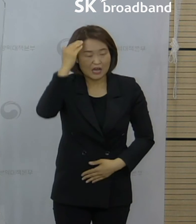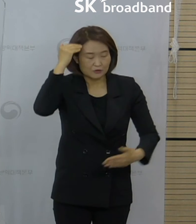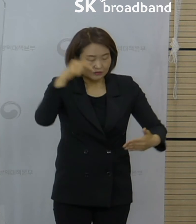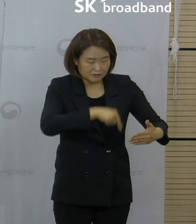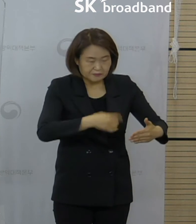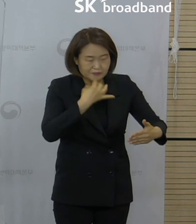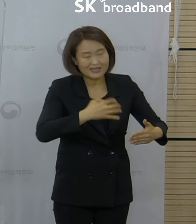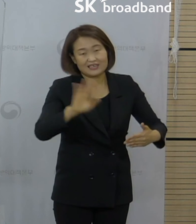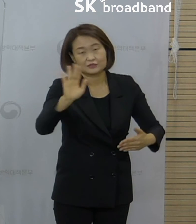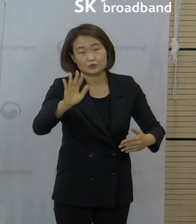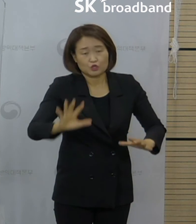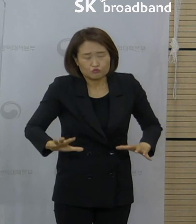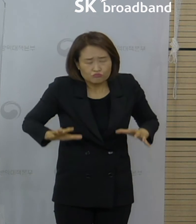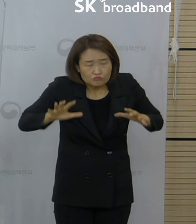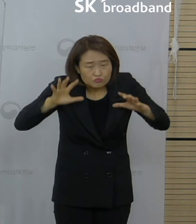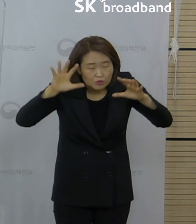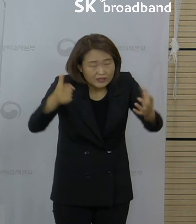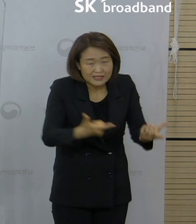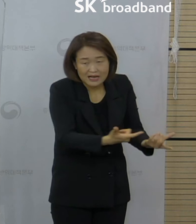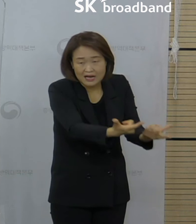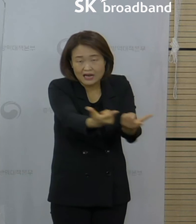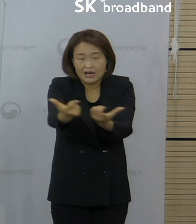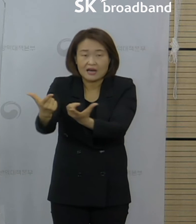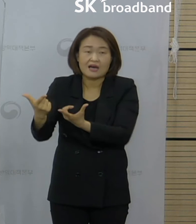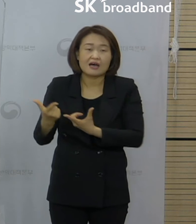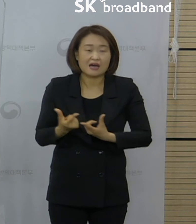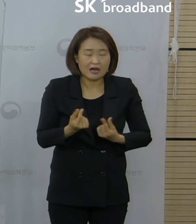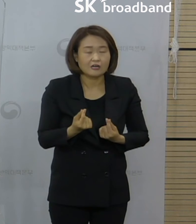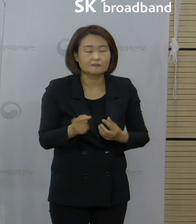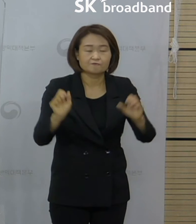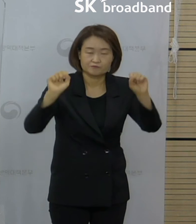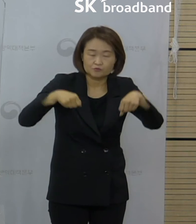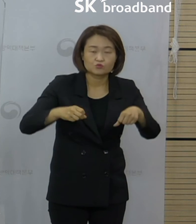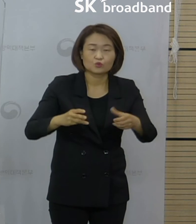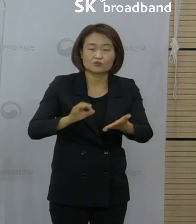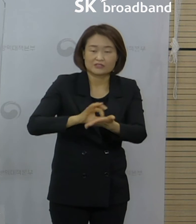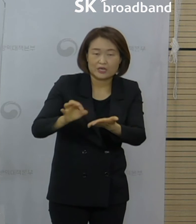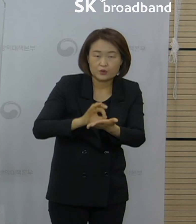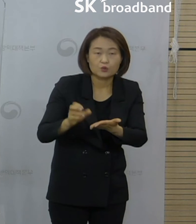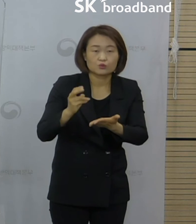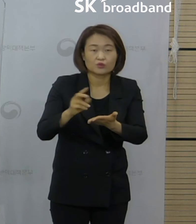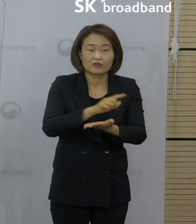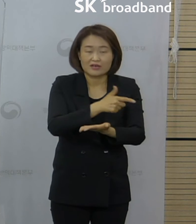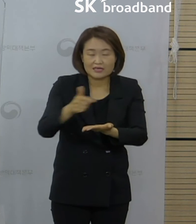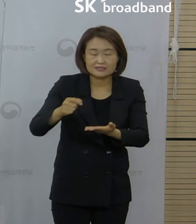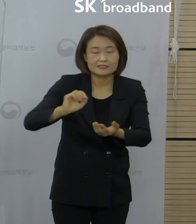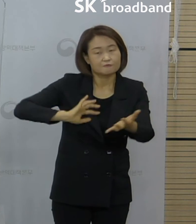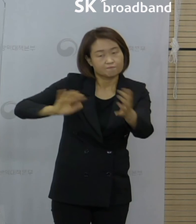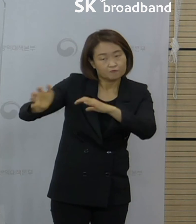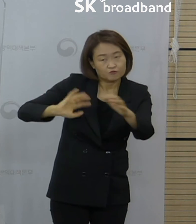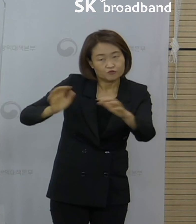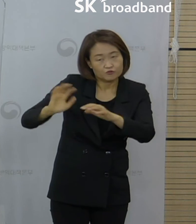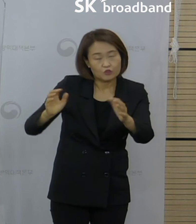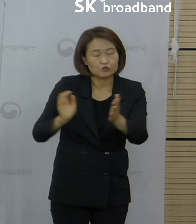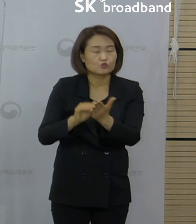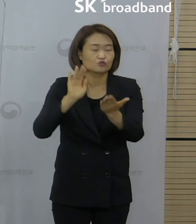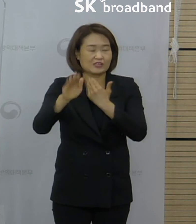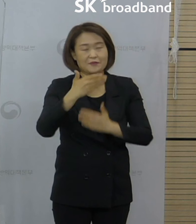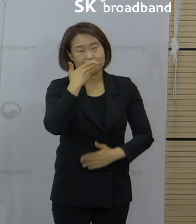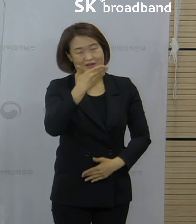이 국제적인 통용 부분은 이제 국제사회에서 그 활용이라든지 표준에 대한 좀 논의가 전제되어야 가능하다고 생각하고